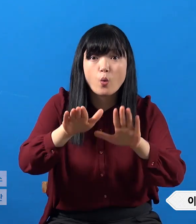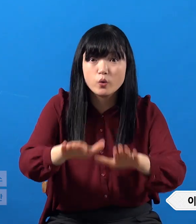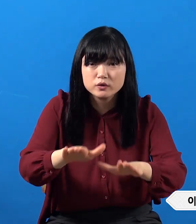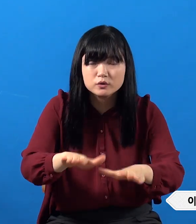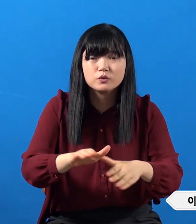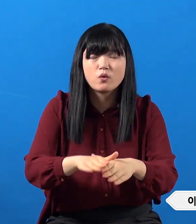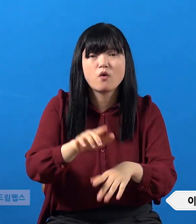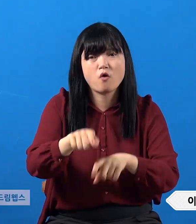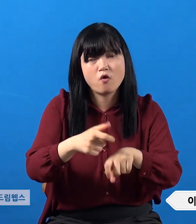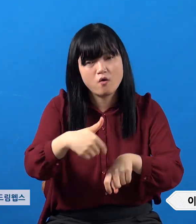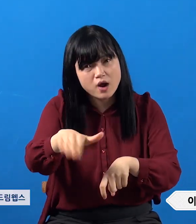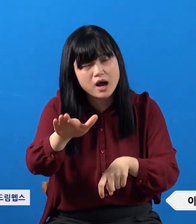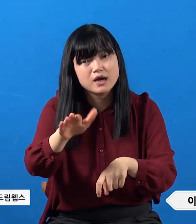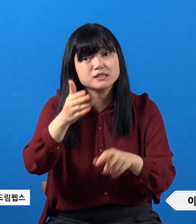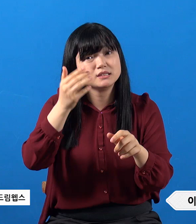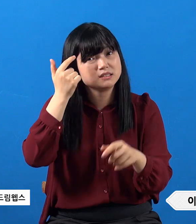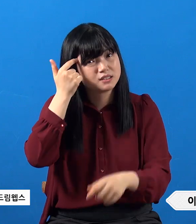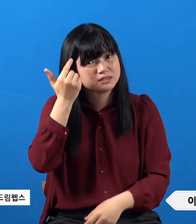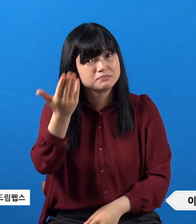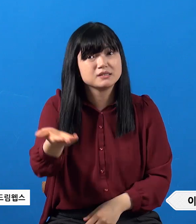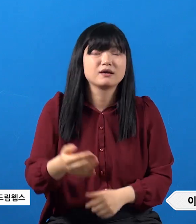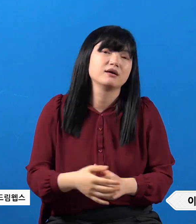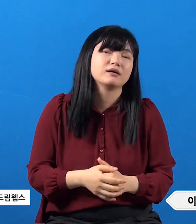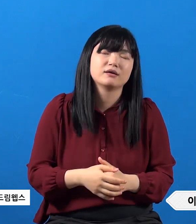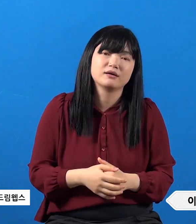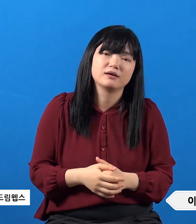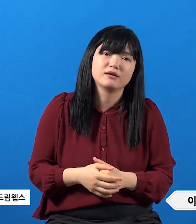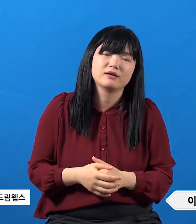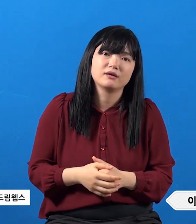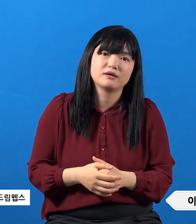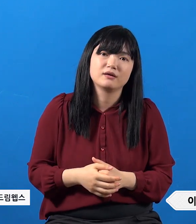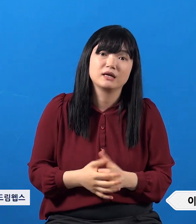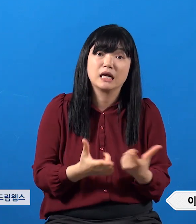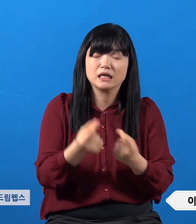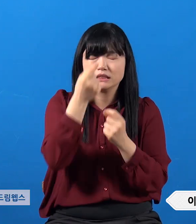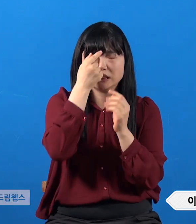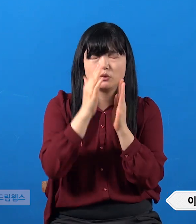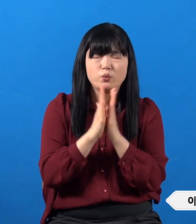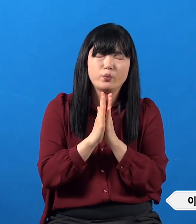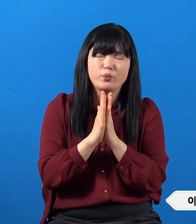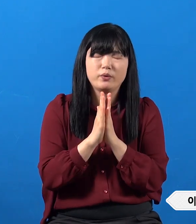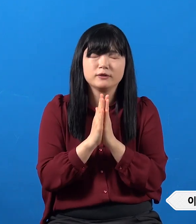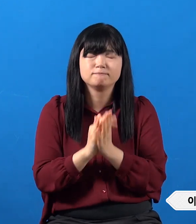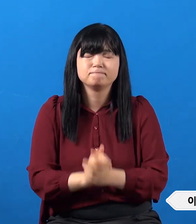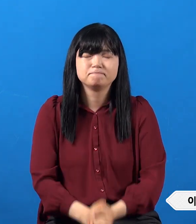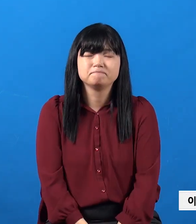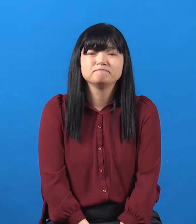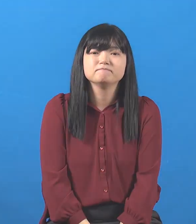오늘도 걸어가시겠습니까? 같이 기도하시겠습니다.